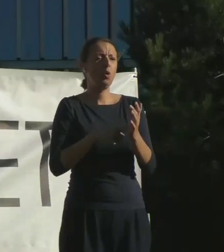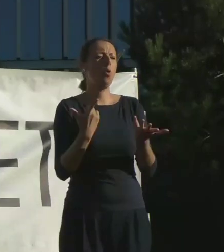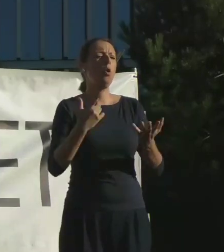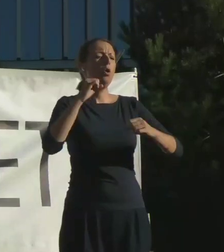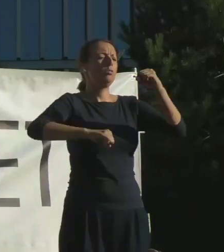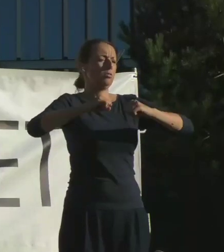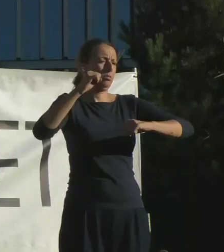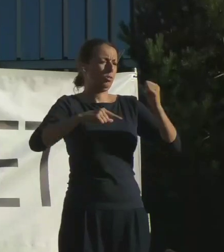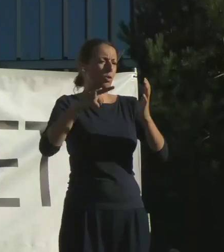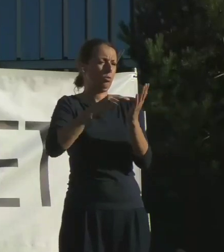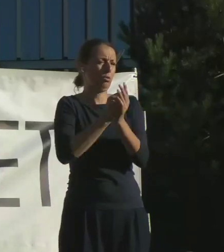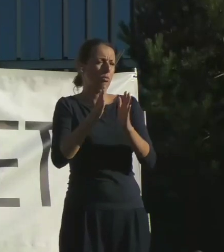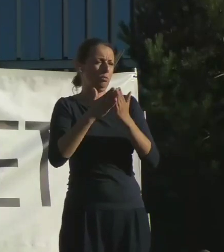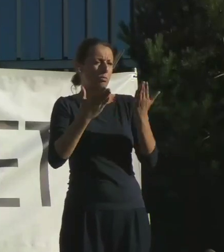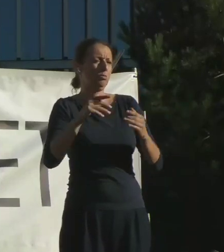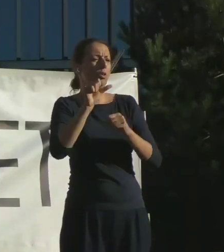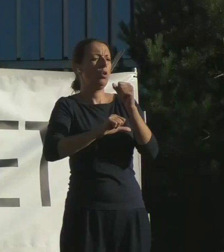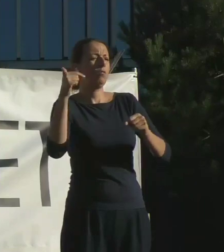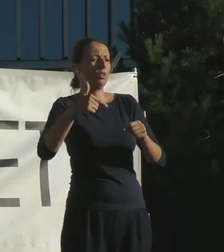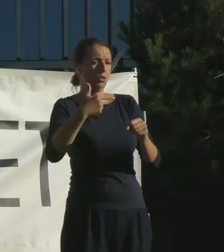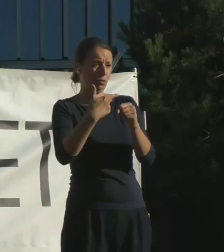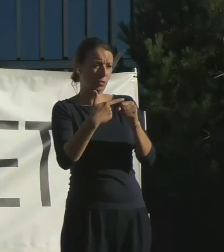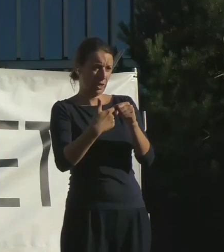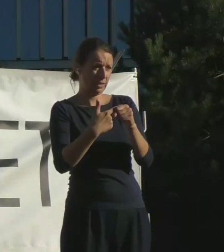Konstytucyjnego z roku